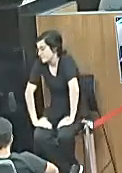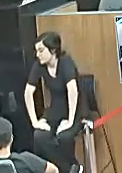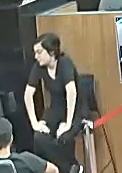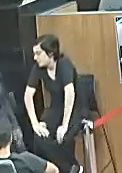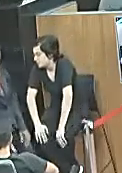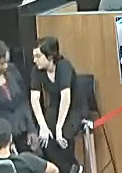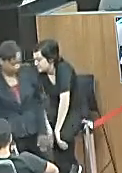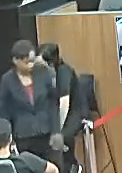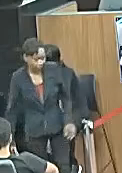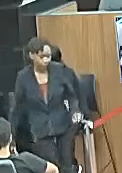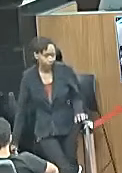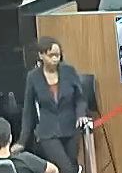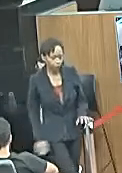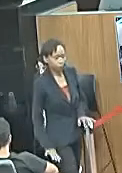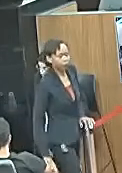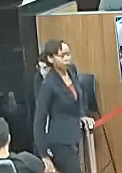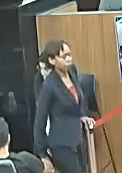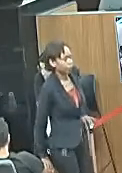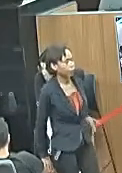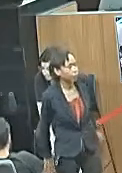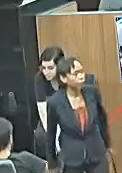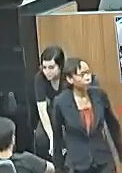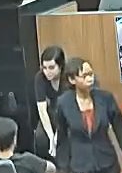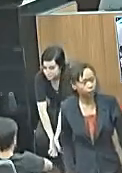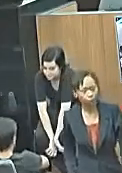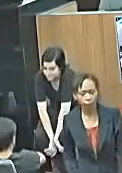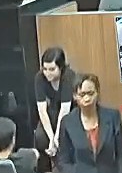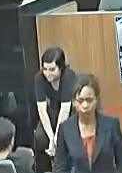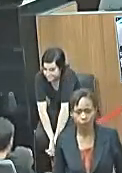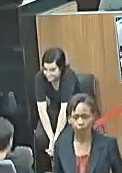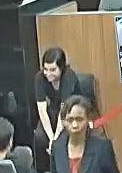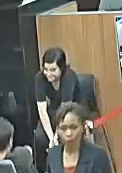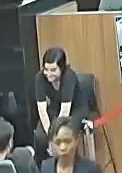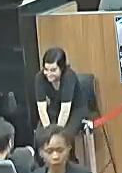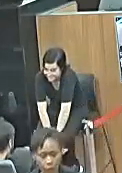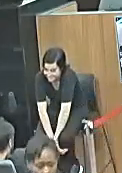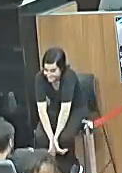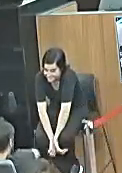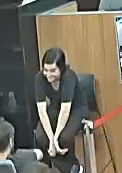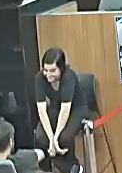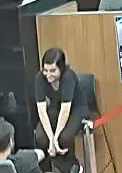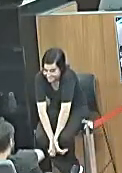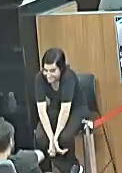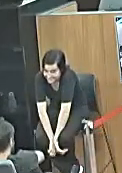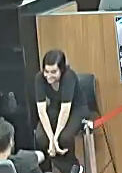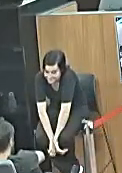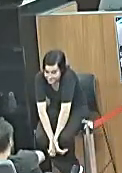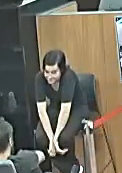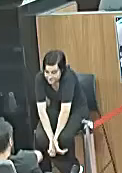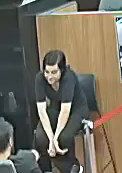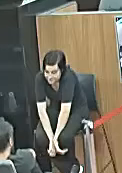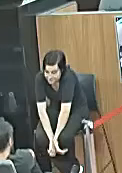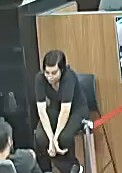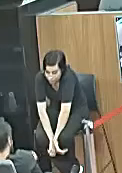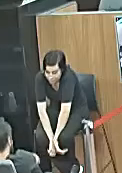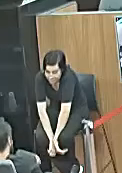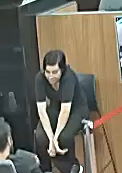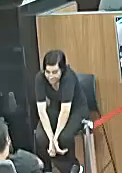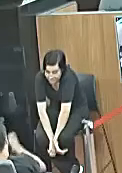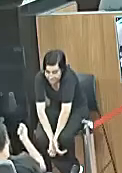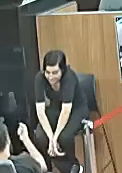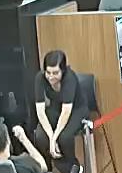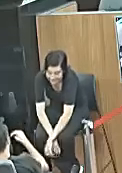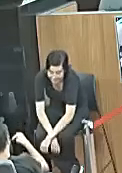mais duas partes façam um ano o pablo hashtag do cabo já é pablo futuro escrivão da polícia civil